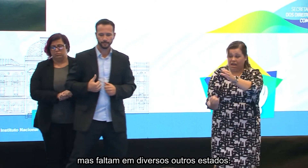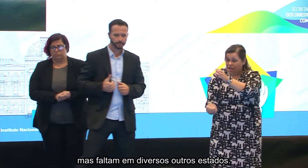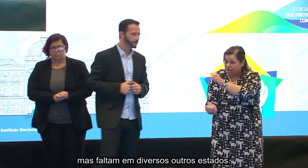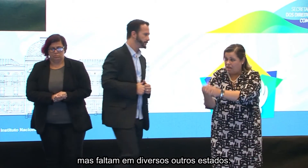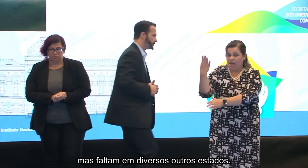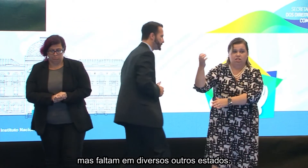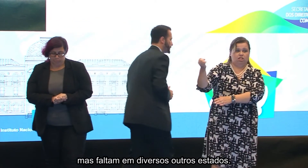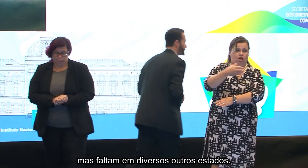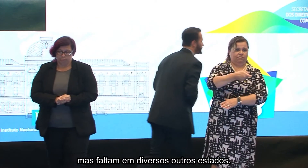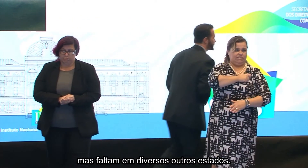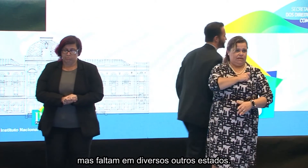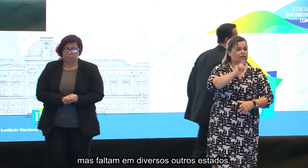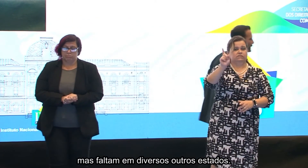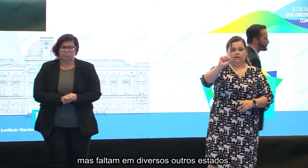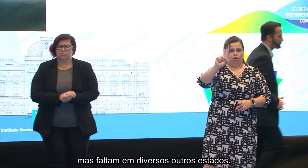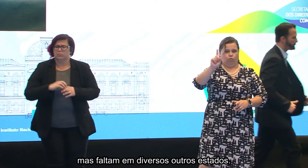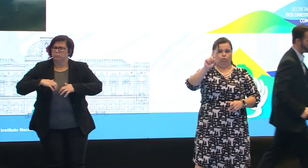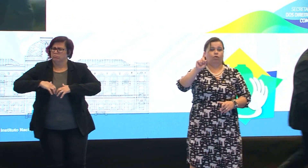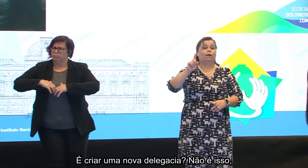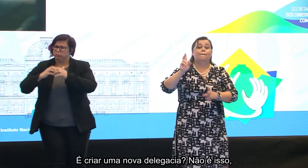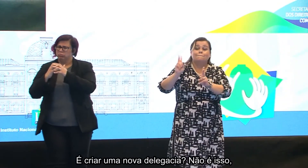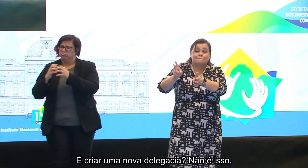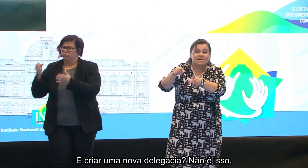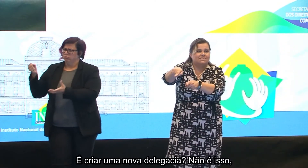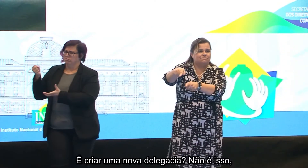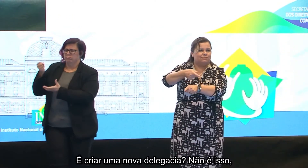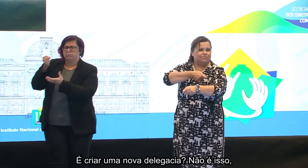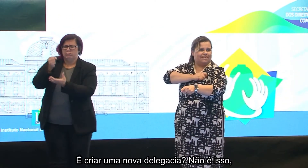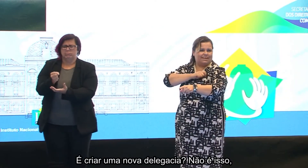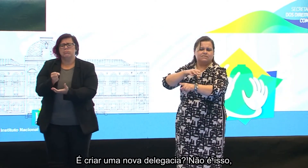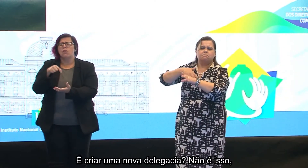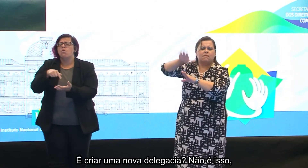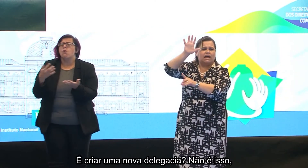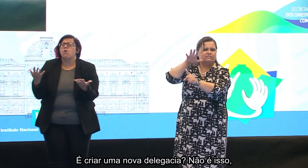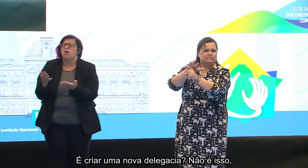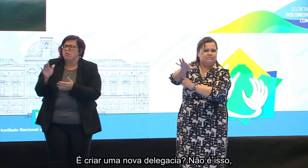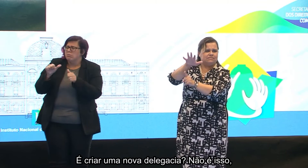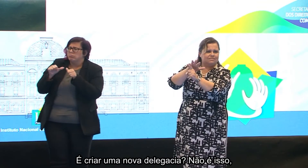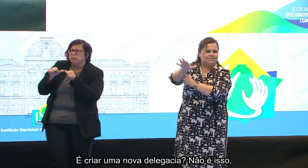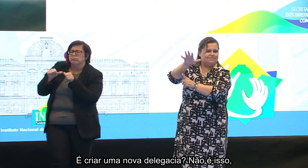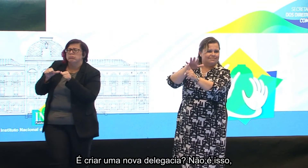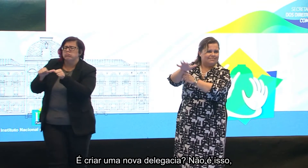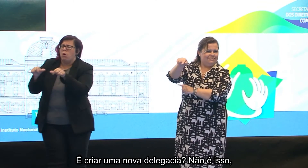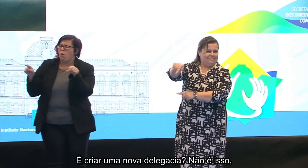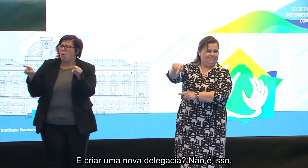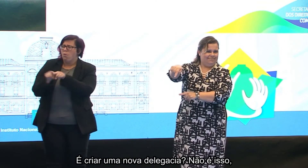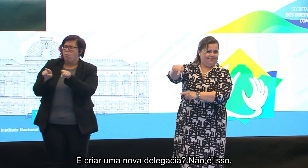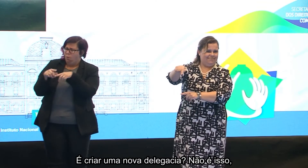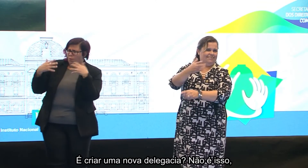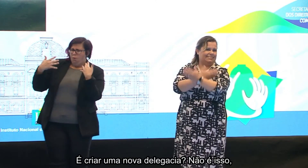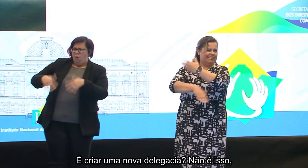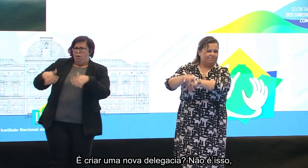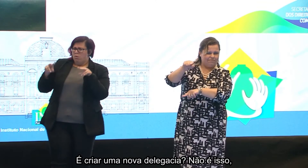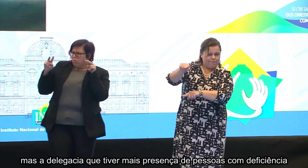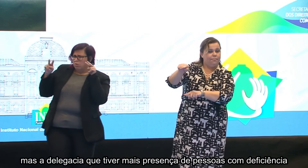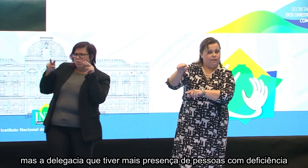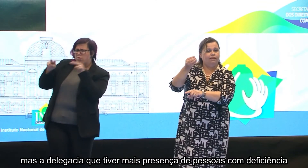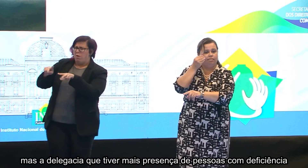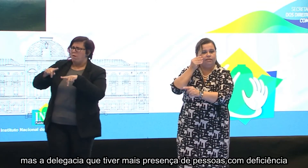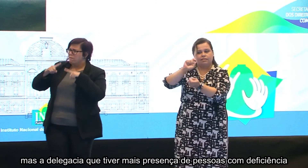faltam em diversos outros estados. E é criar uma nova delegacia? Não, não é isso. Mas a delegacia que tiver mais